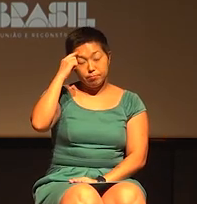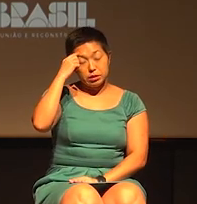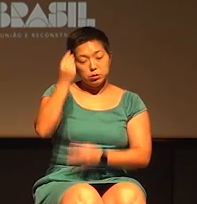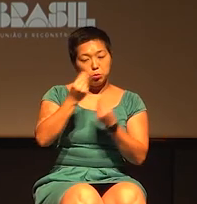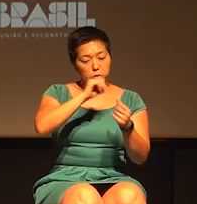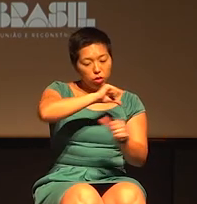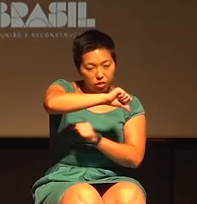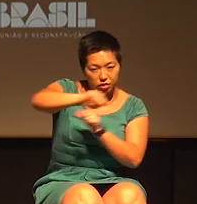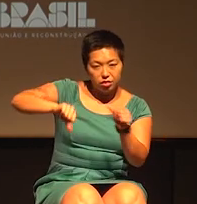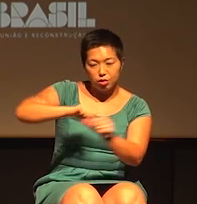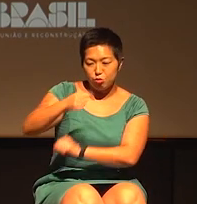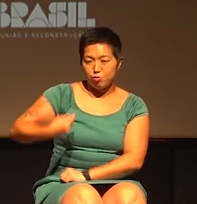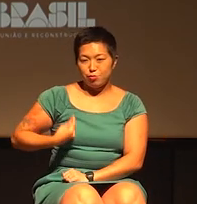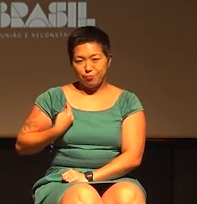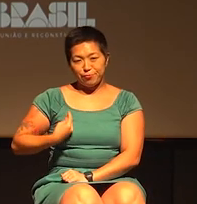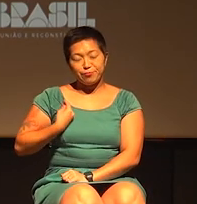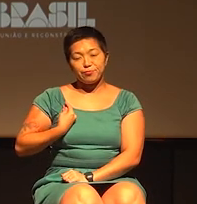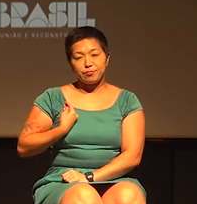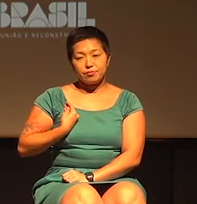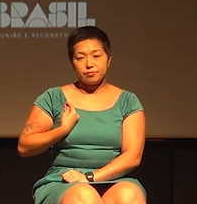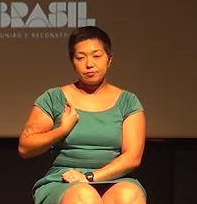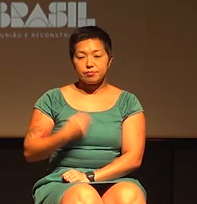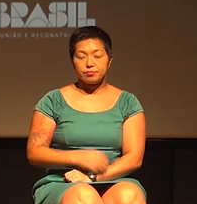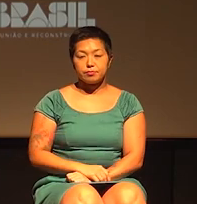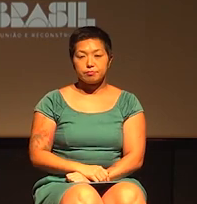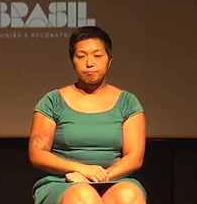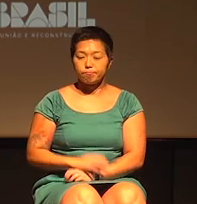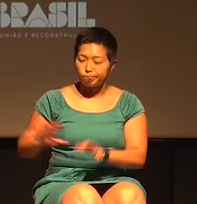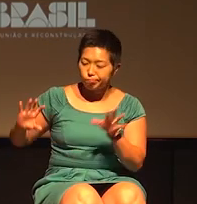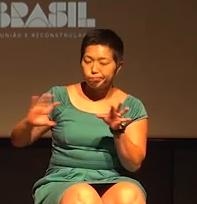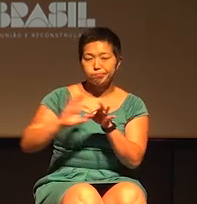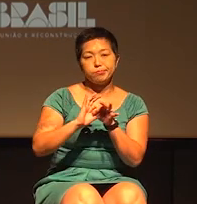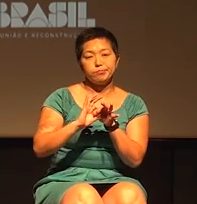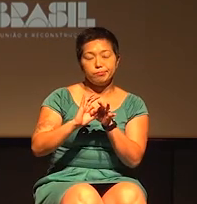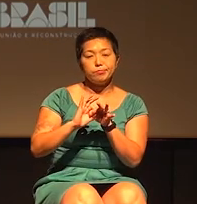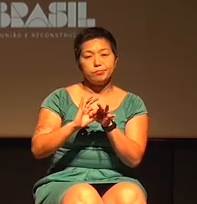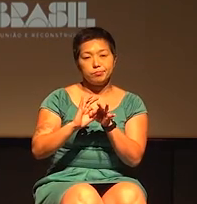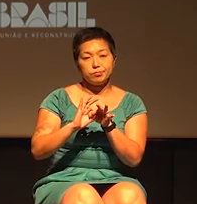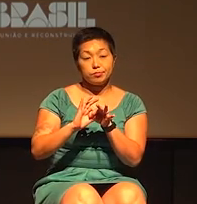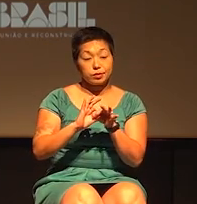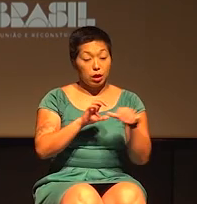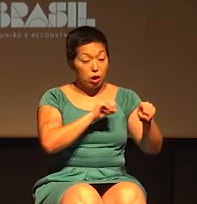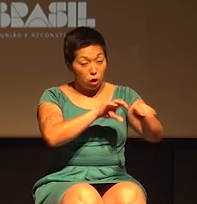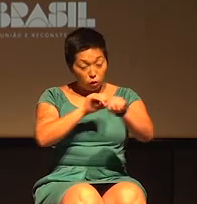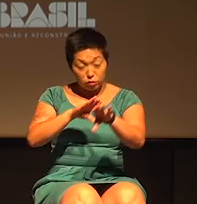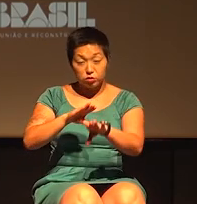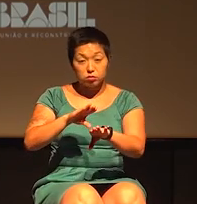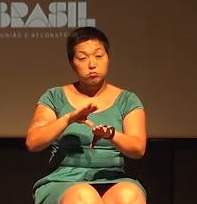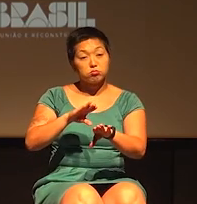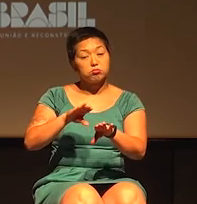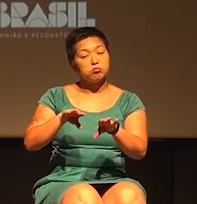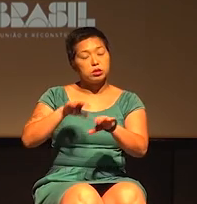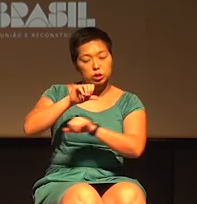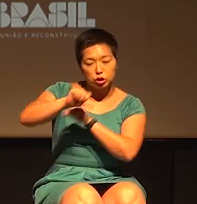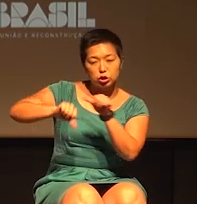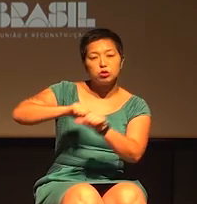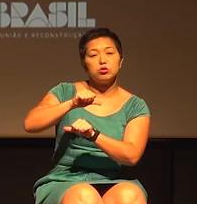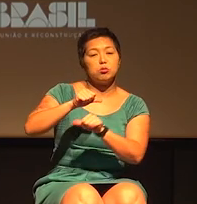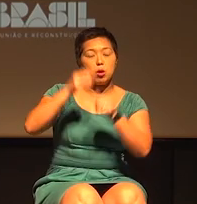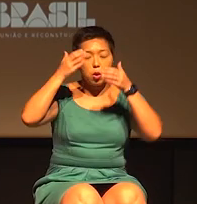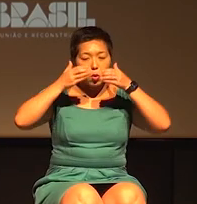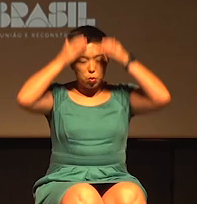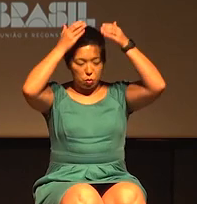transformação e sempre atrelado a gente transformar esses cozinheiros em